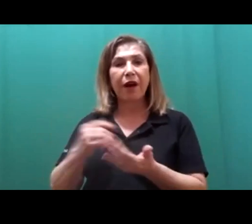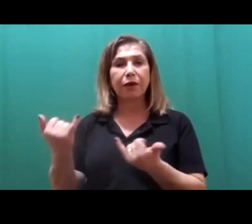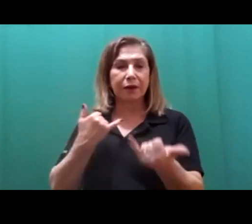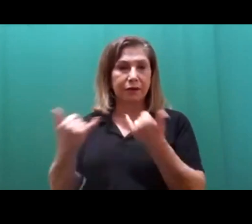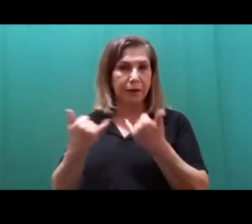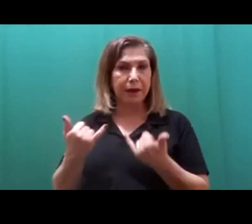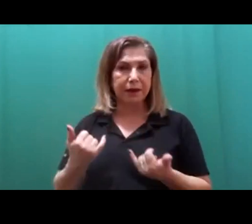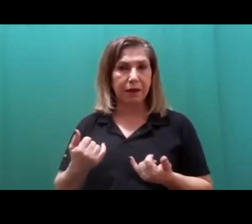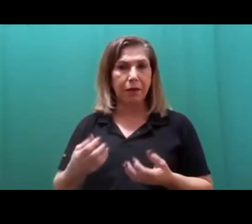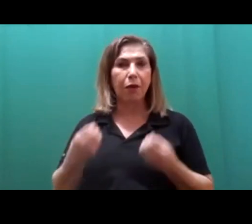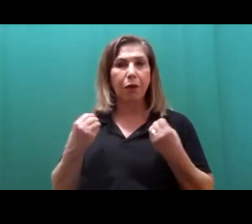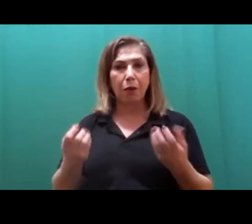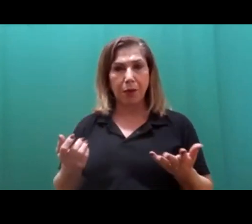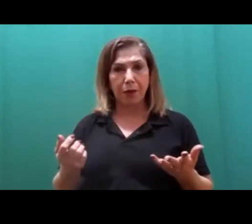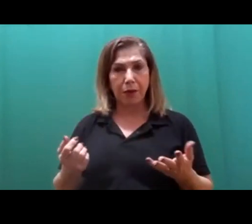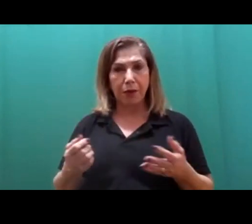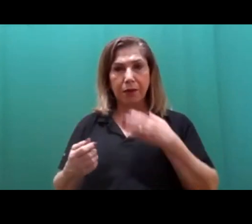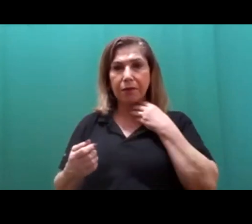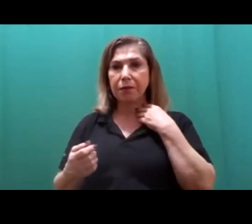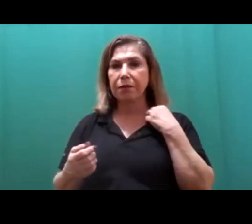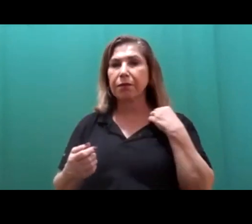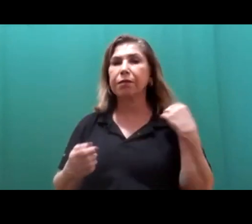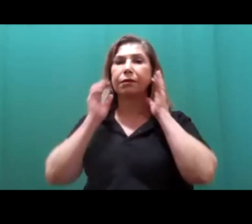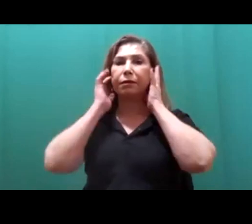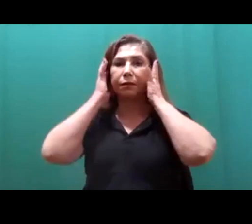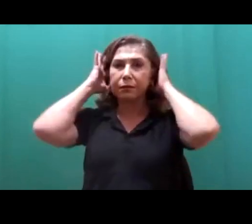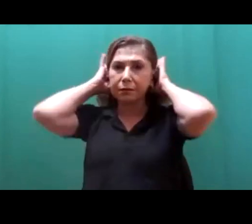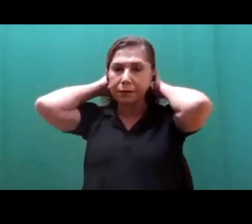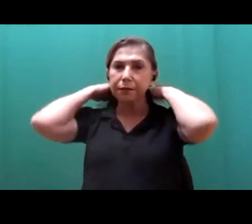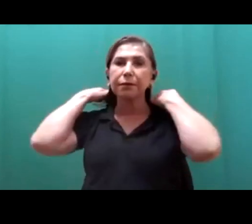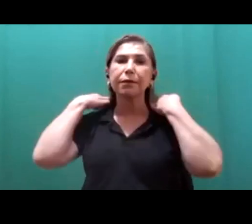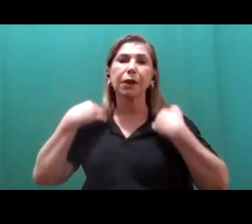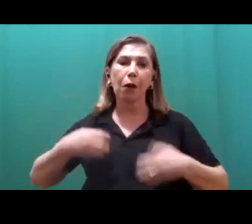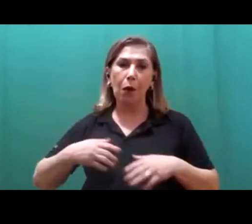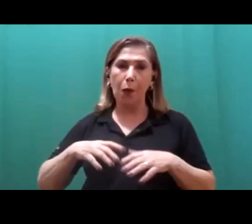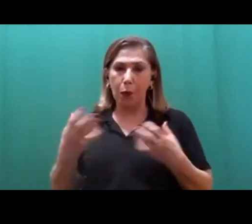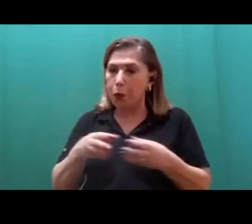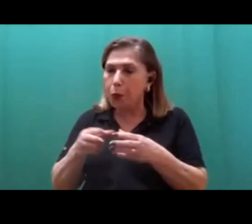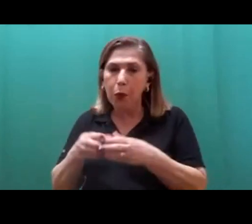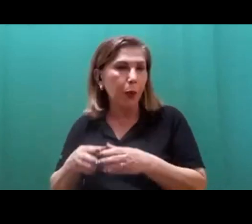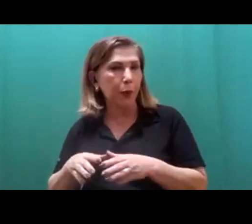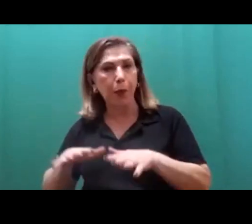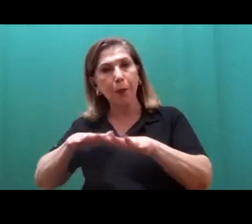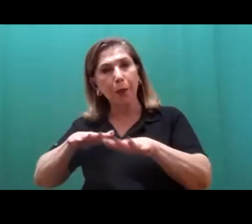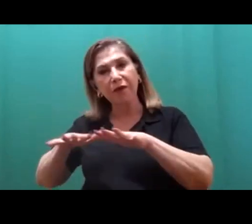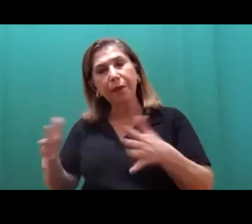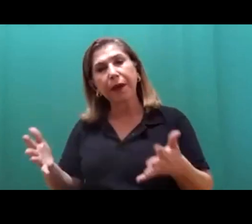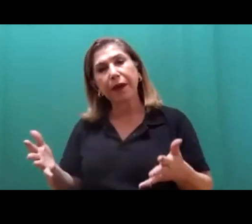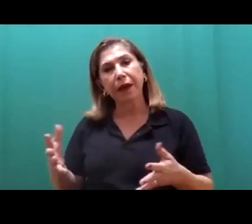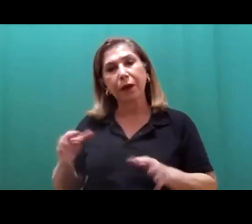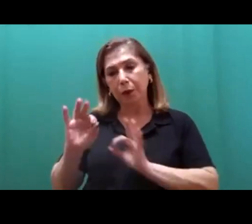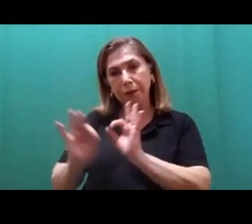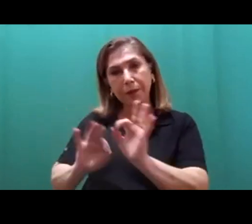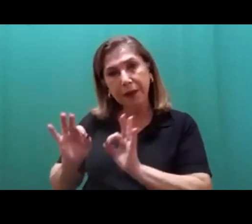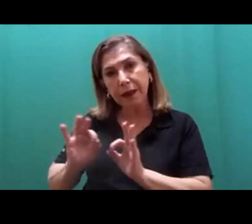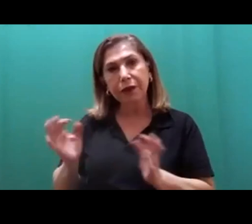ação, seja a organização social, né? Para os movimentos e as organizações sociais se planejarem melhor sua